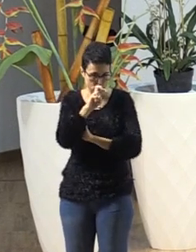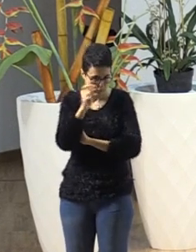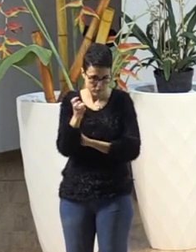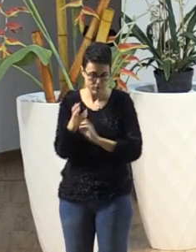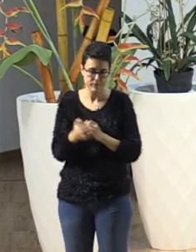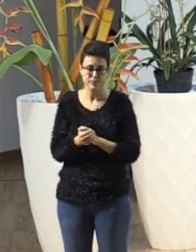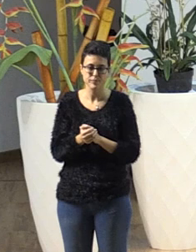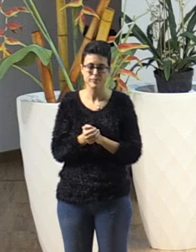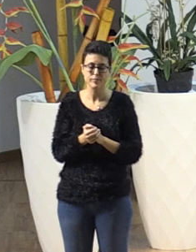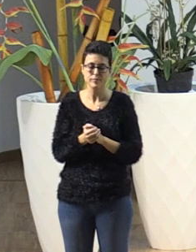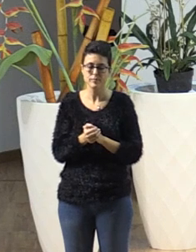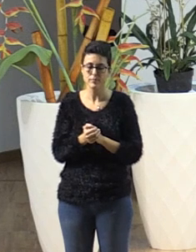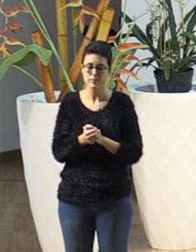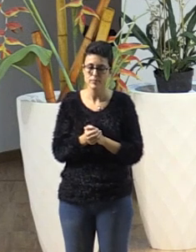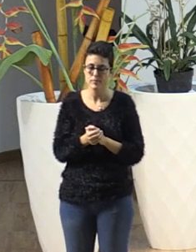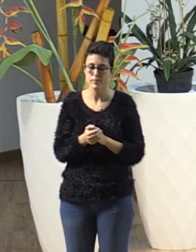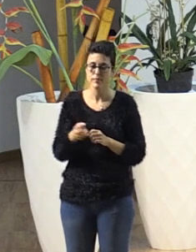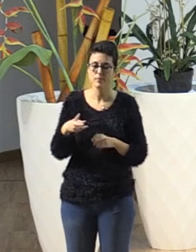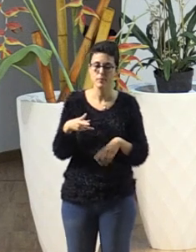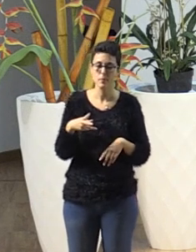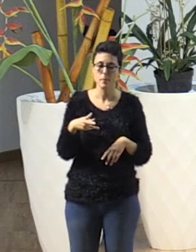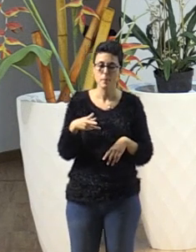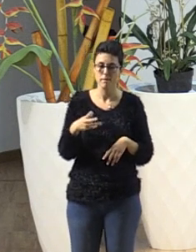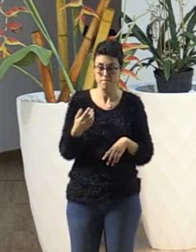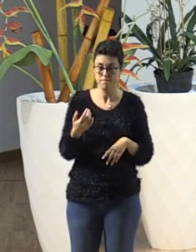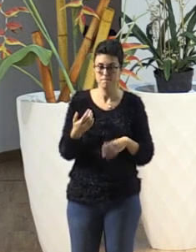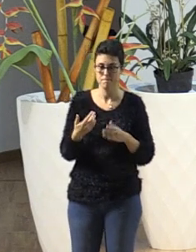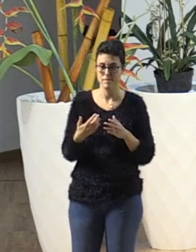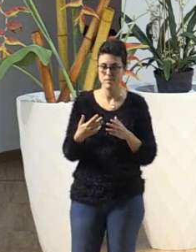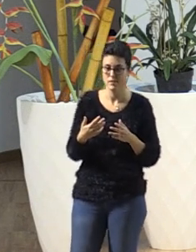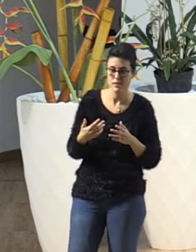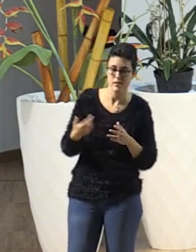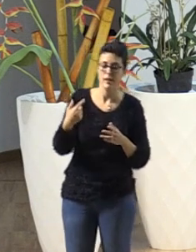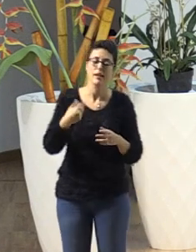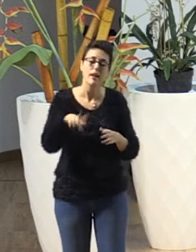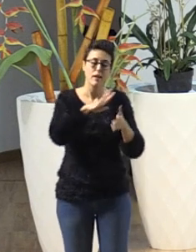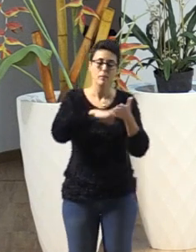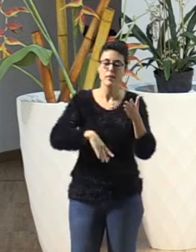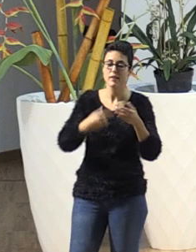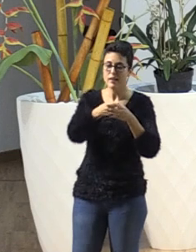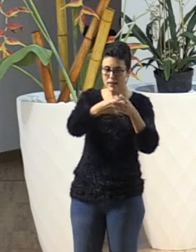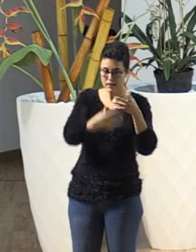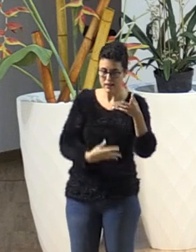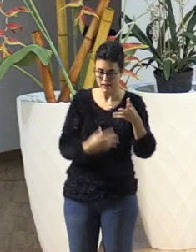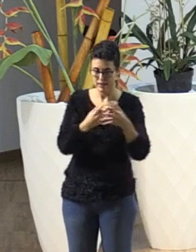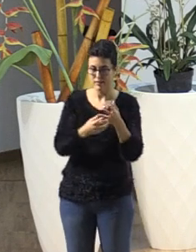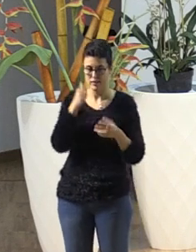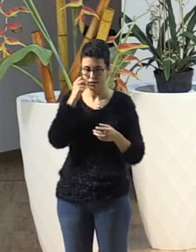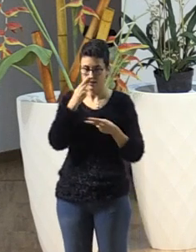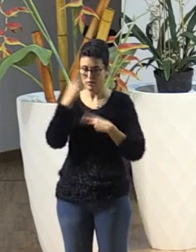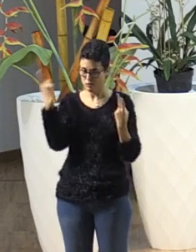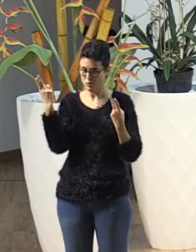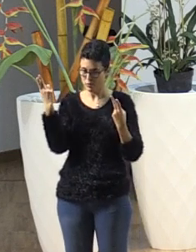clave, porque a veces hay que poder cruzarlo. Allá tenemos la Agencia de la Salud Pública de Barcelona, que va sacando estudios muy interesantes. Tiene